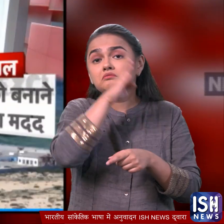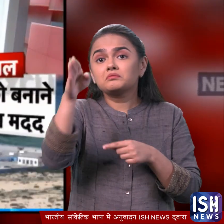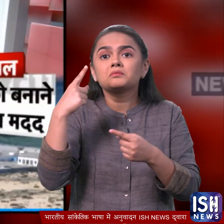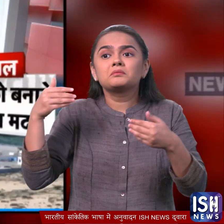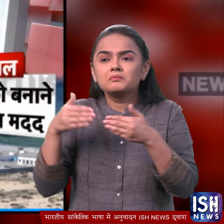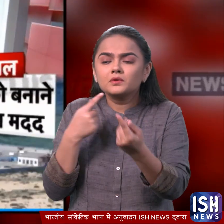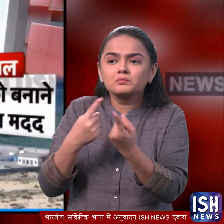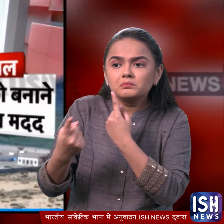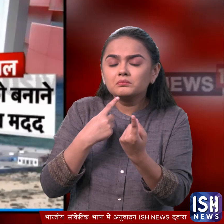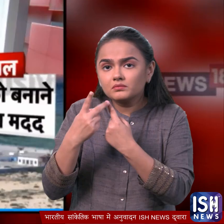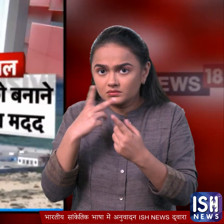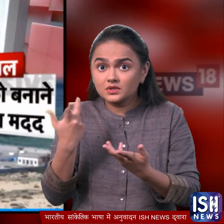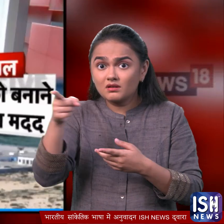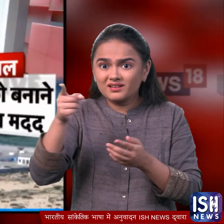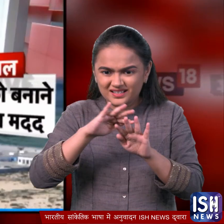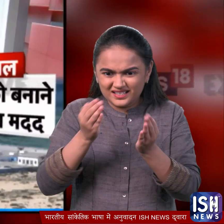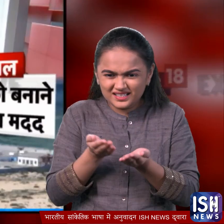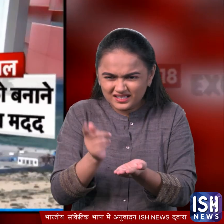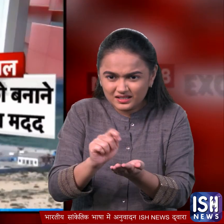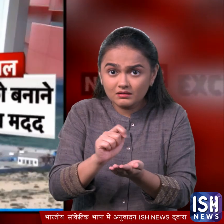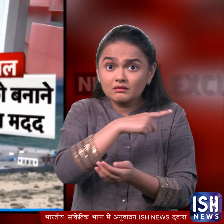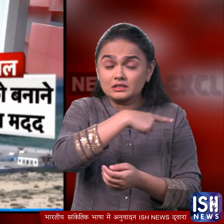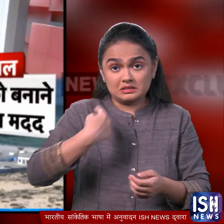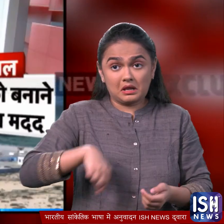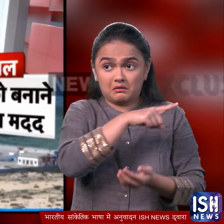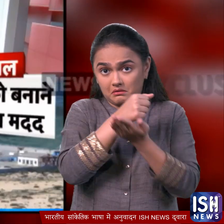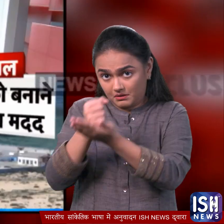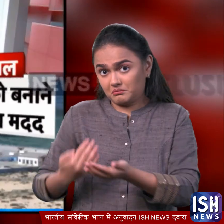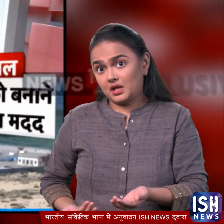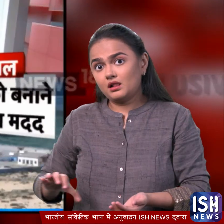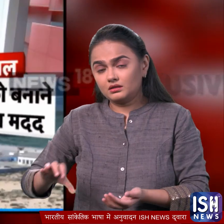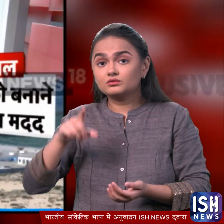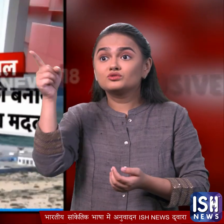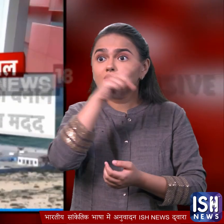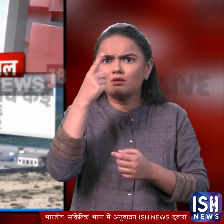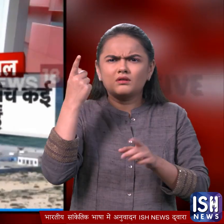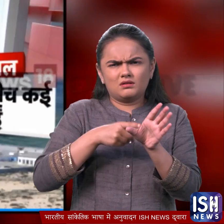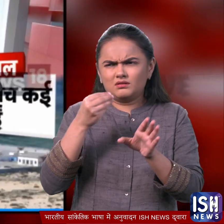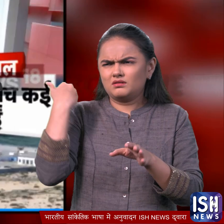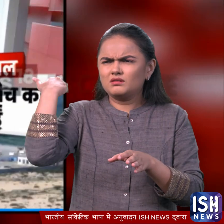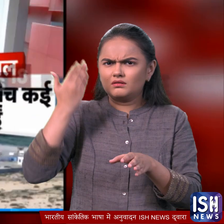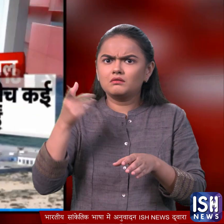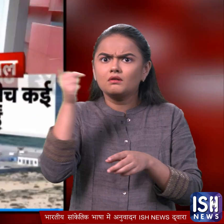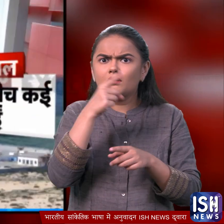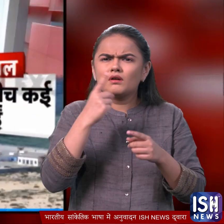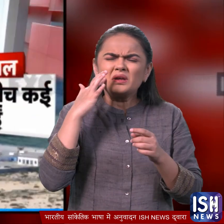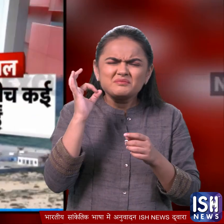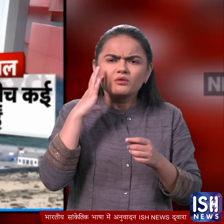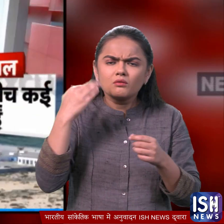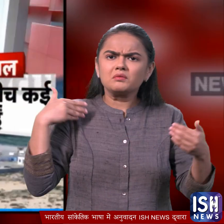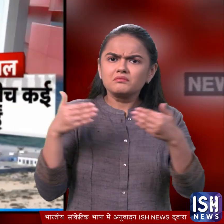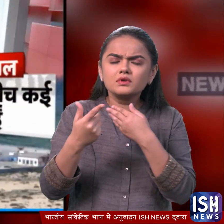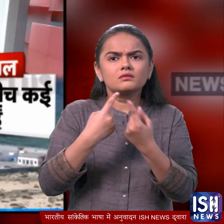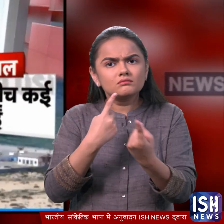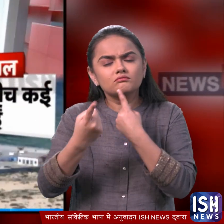तो यह भी है कि बांग्लादेश के इस सबमरीन बेस को तैयार करने में चीन मदद कर रहा है, जिसके लिए दोनों देशों के बीच पिछले कुछ साल में कई अहम बैठकें भी